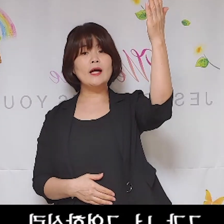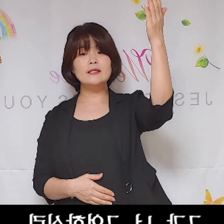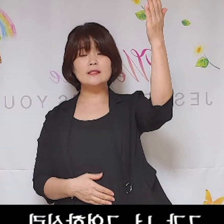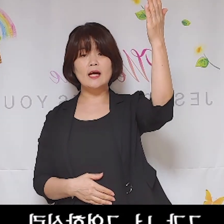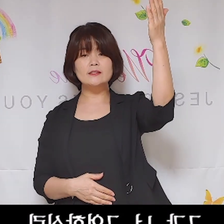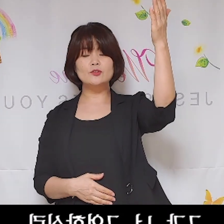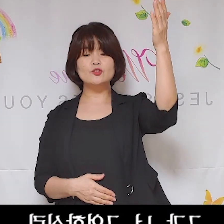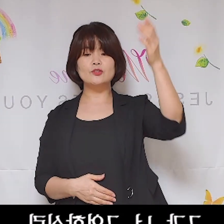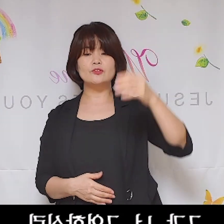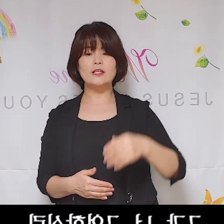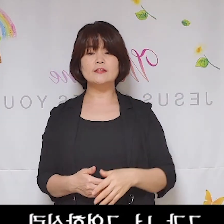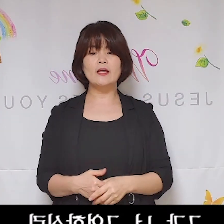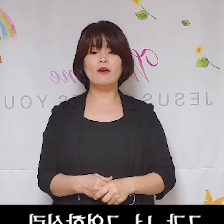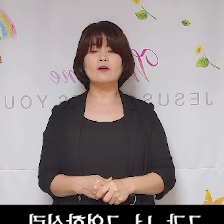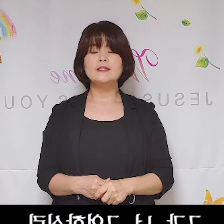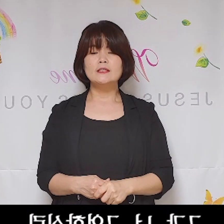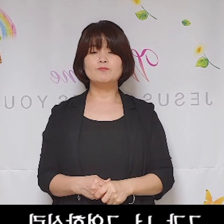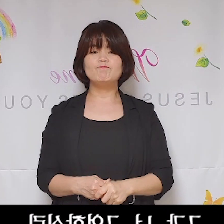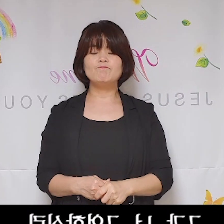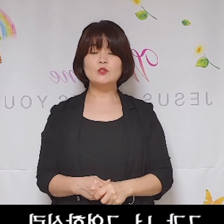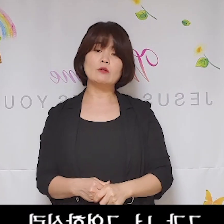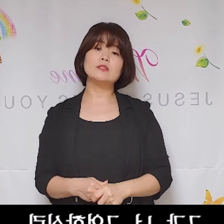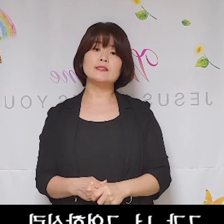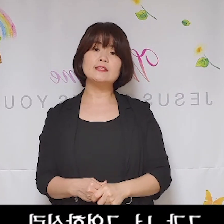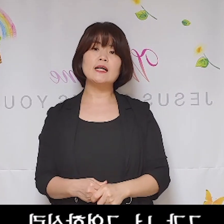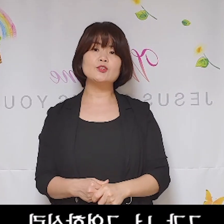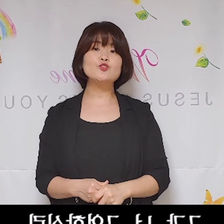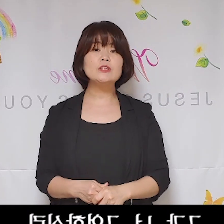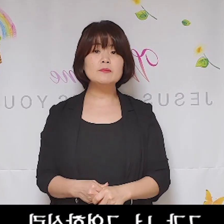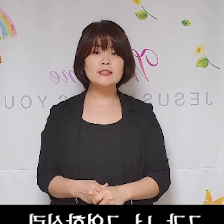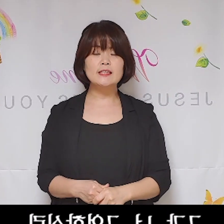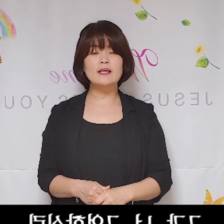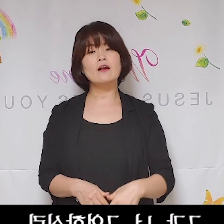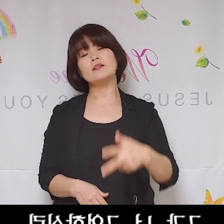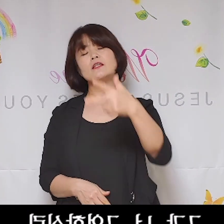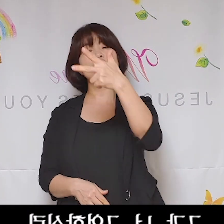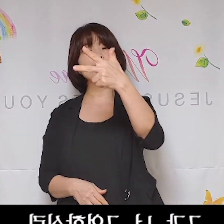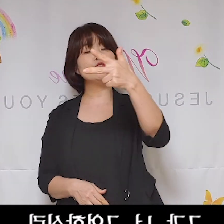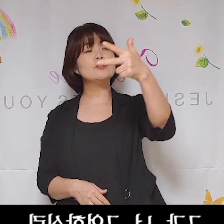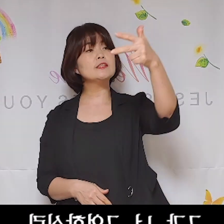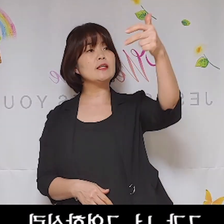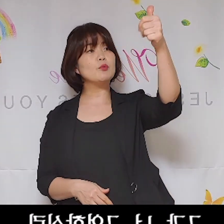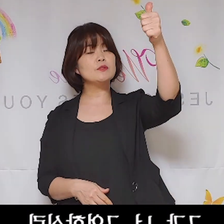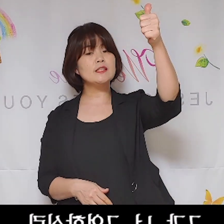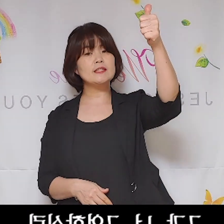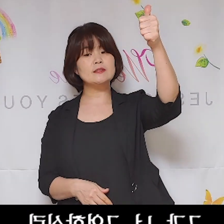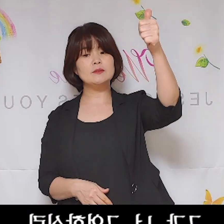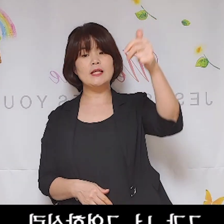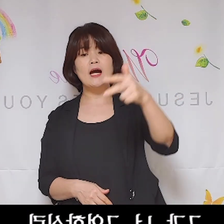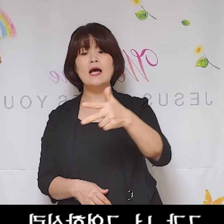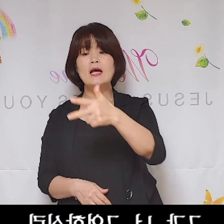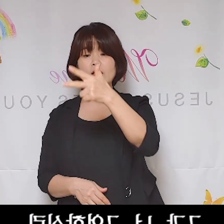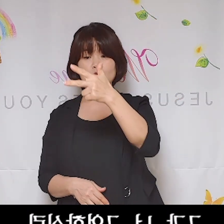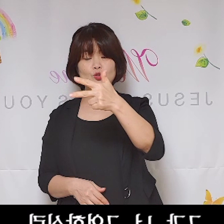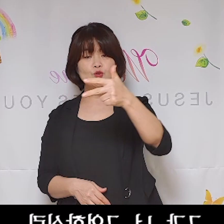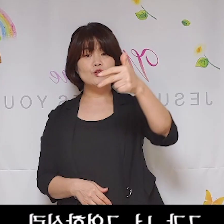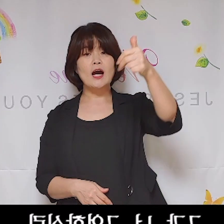하늘을 가리켜 주셔도 되는데요. 저는 그가 주님이시잖아요. 그래서 주를 그냥 표시하겠습니다.